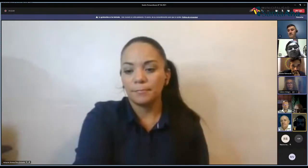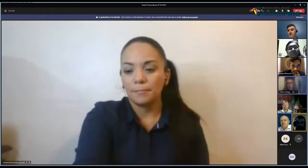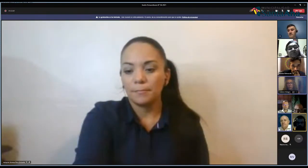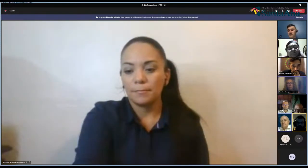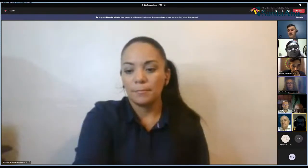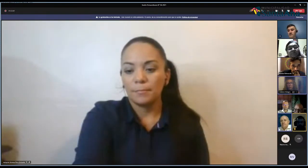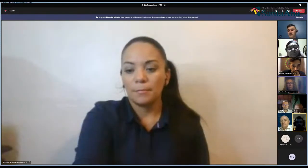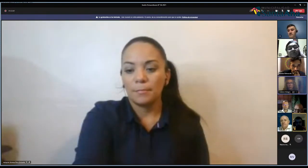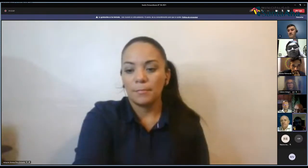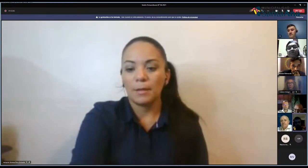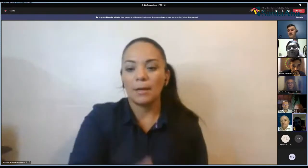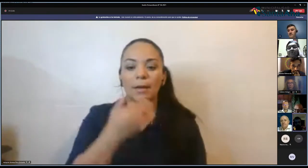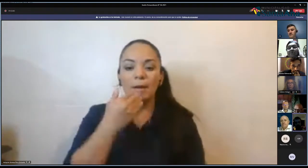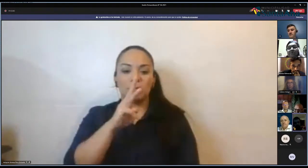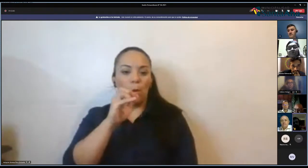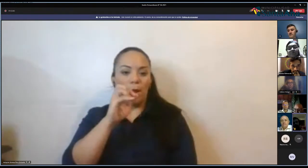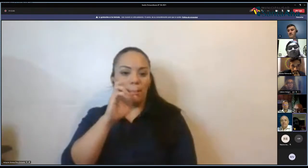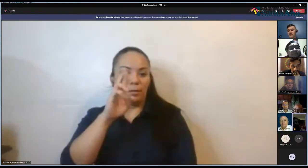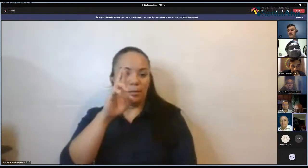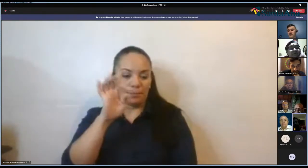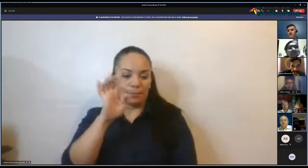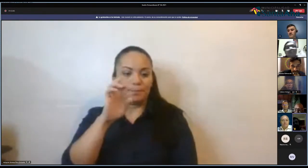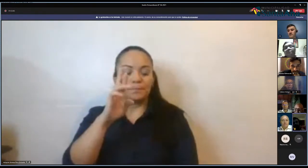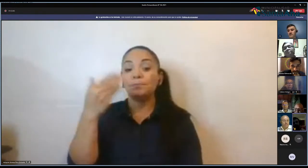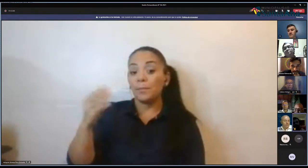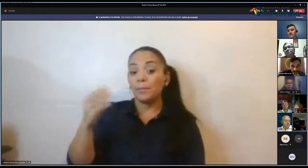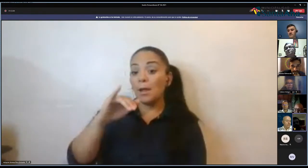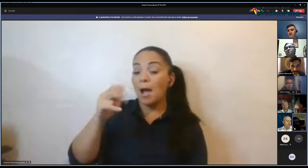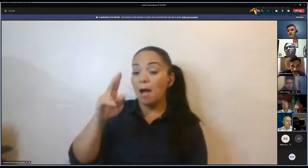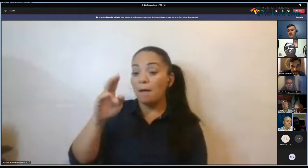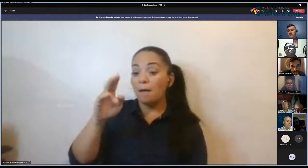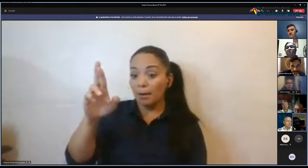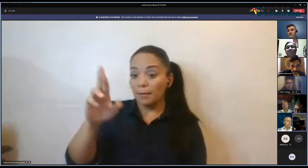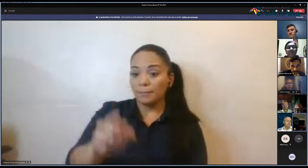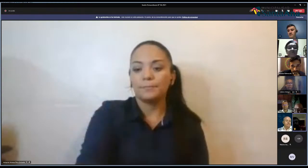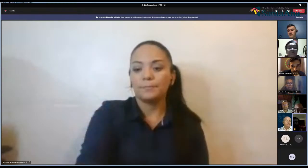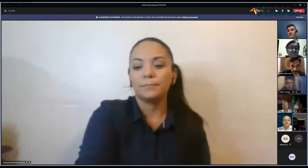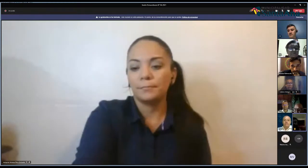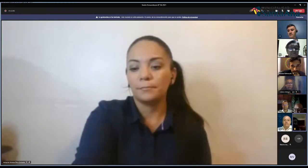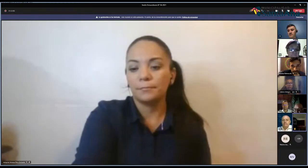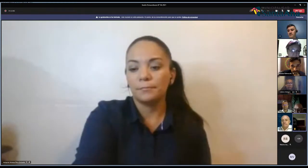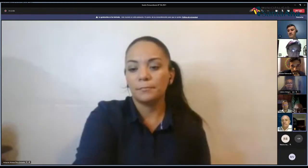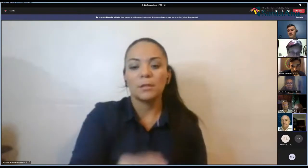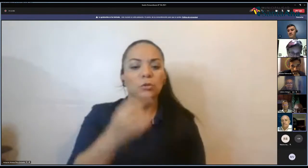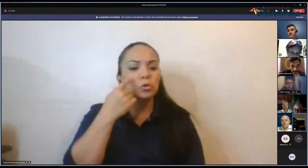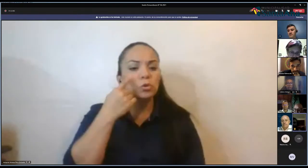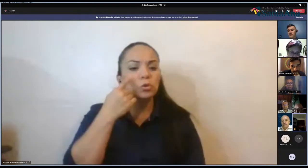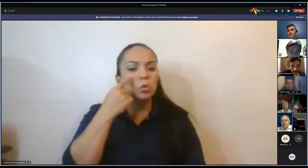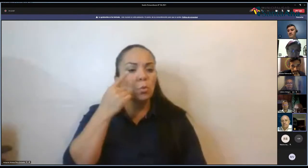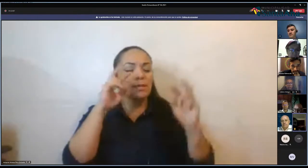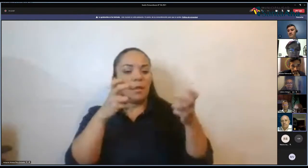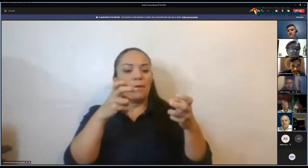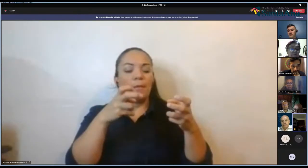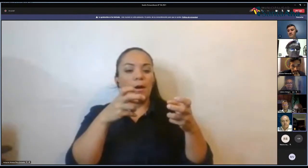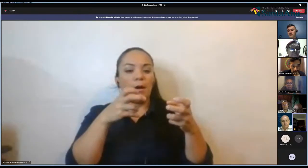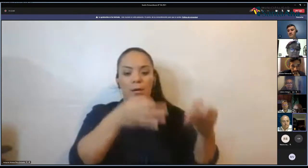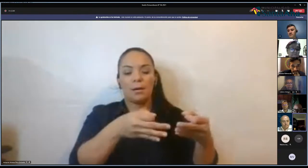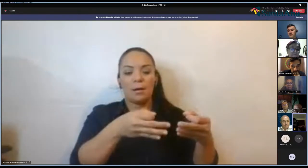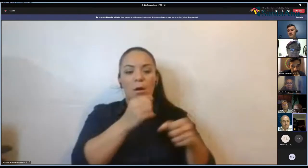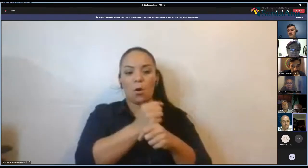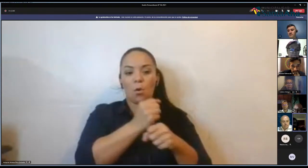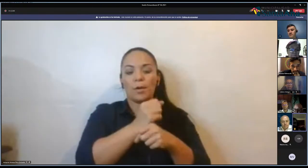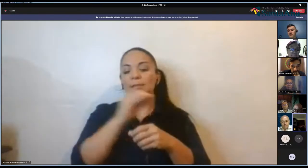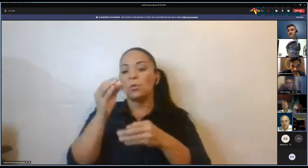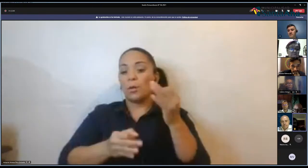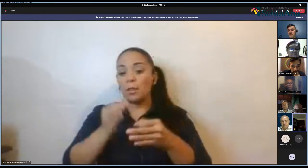todavía si muy brevemente que es que el tema que se traslada ahora sí a jurídicos pero